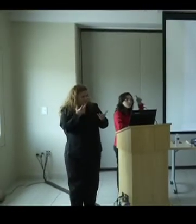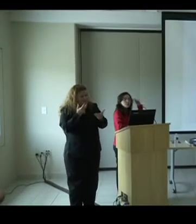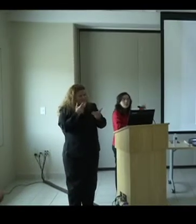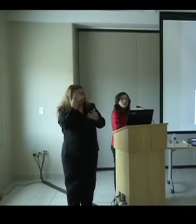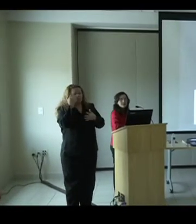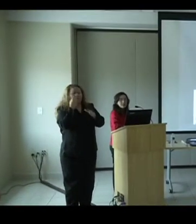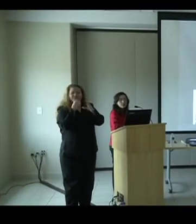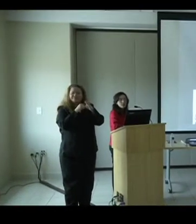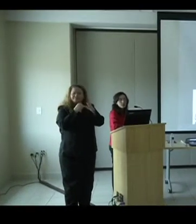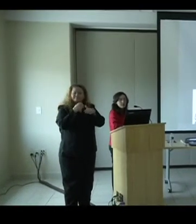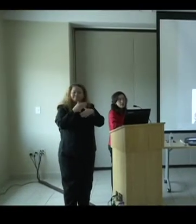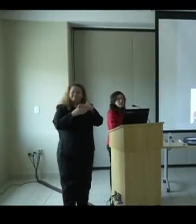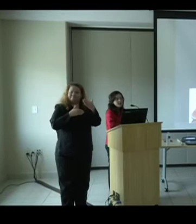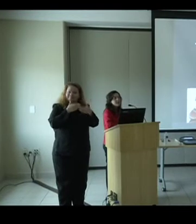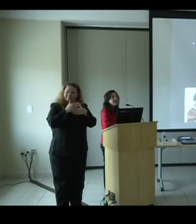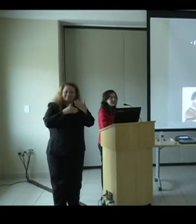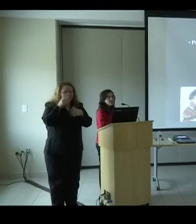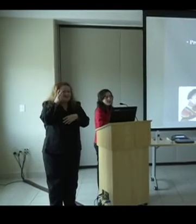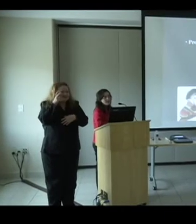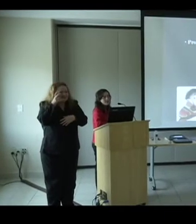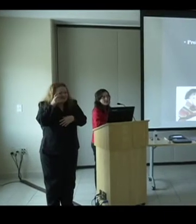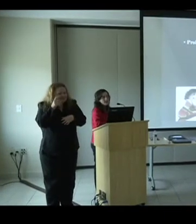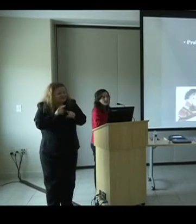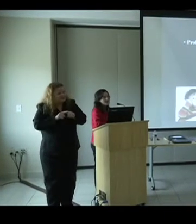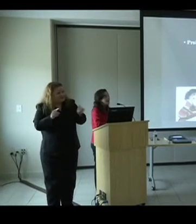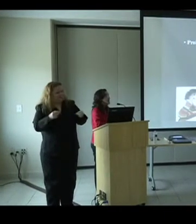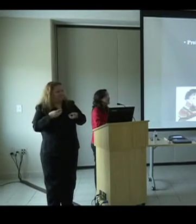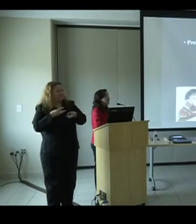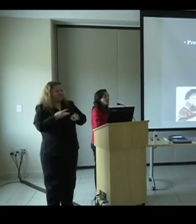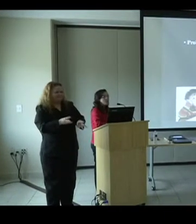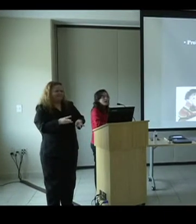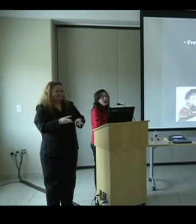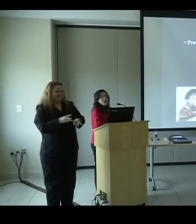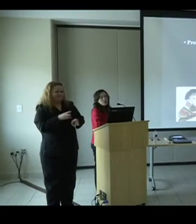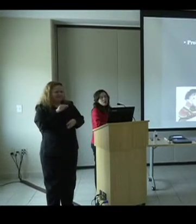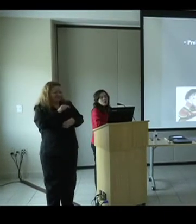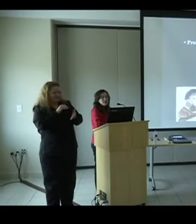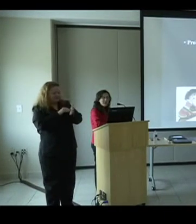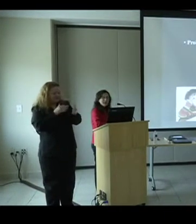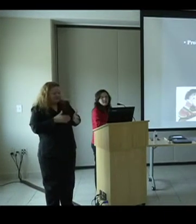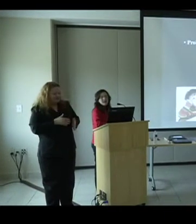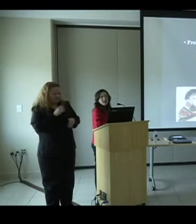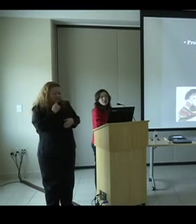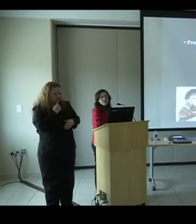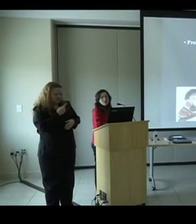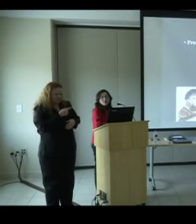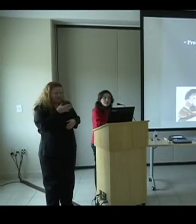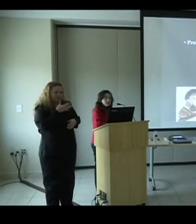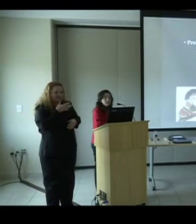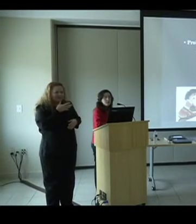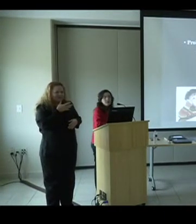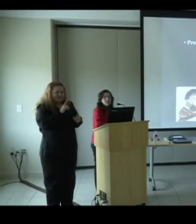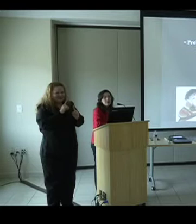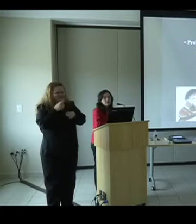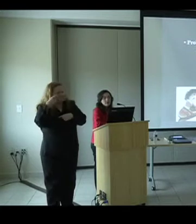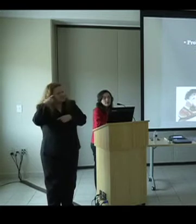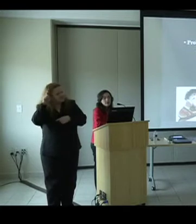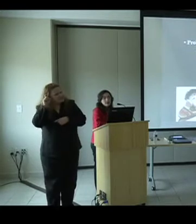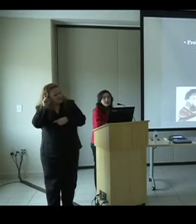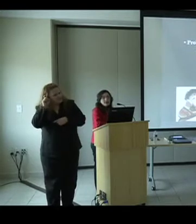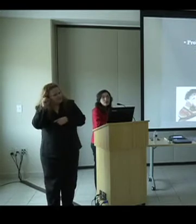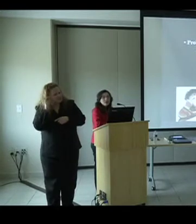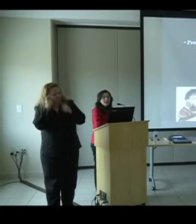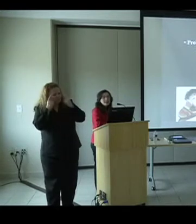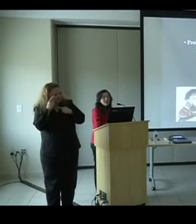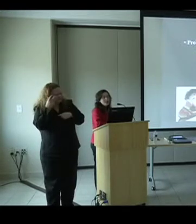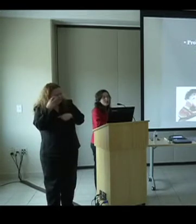porque el cerebro está procesando lo que se oye de manera diferente ese niño A lo mejor uno dice mamá llévala al audiólogo a mí se me figura que no escucha